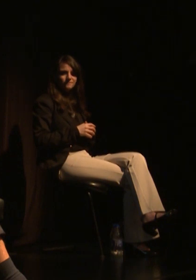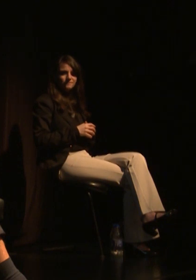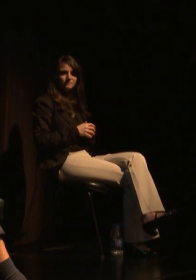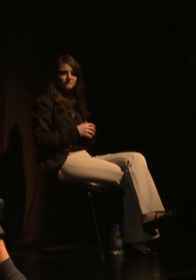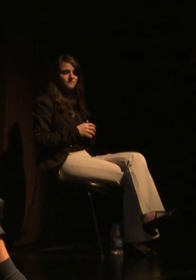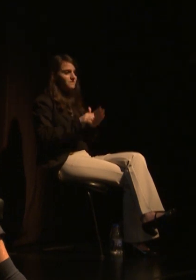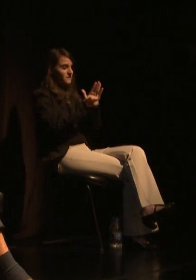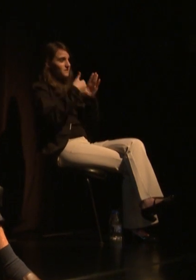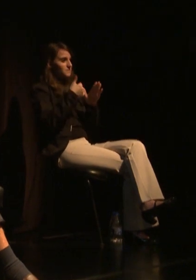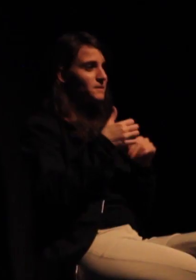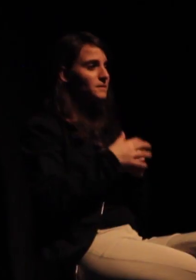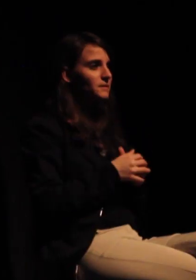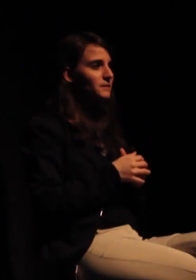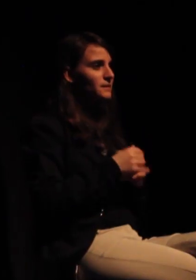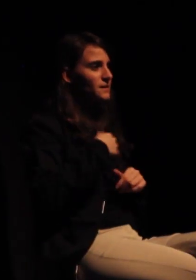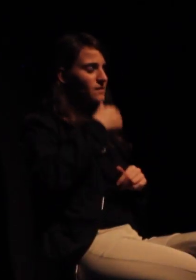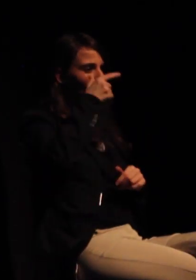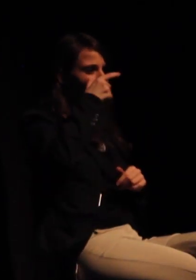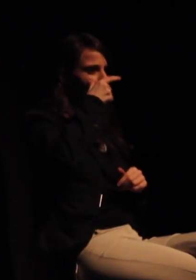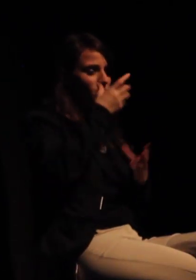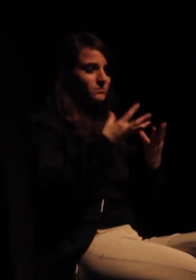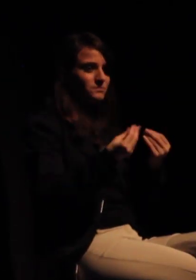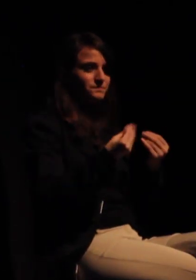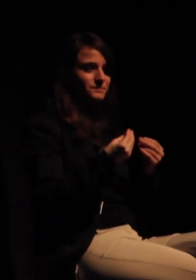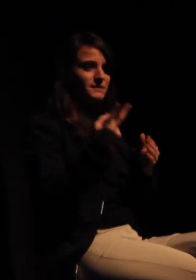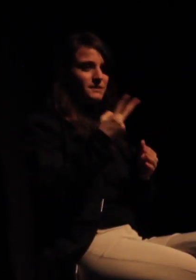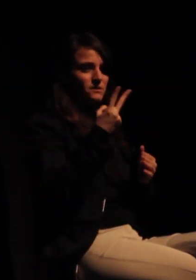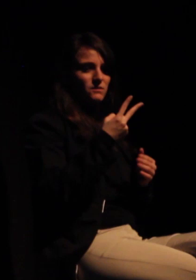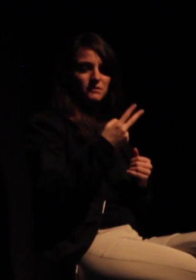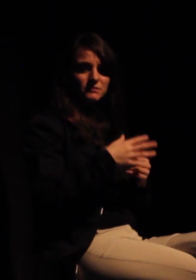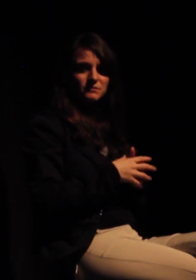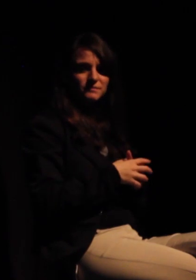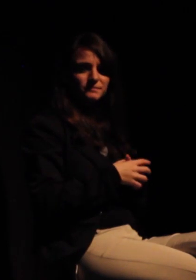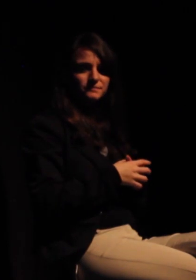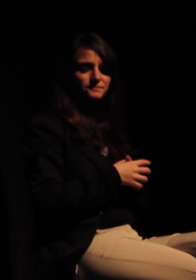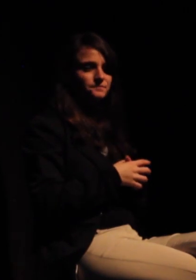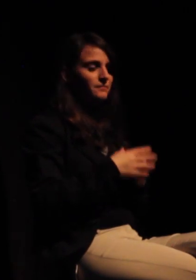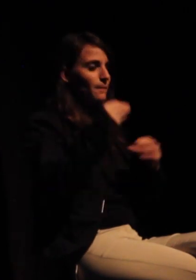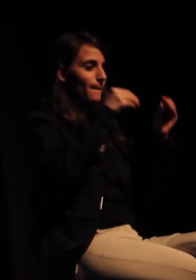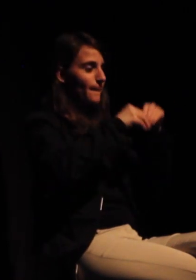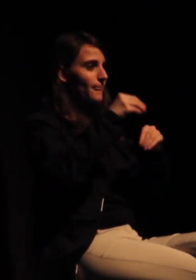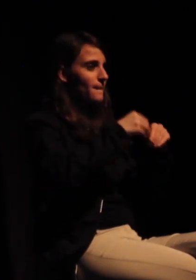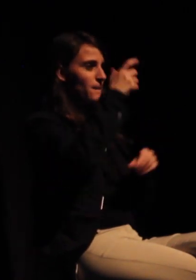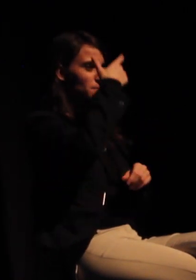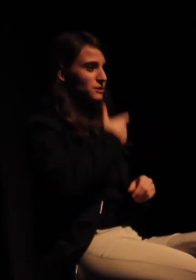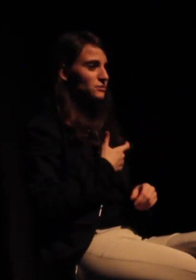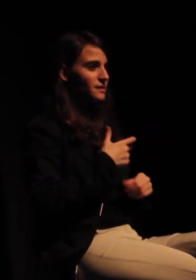Bom, em primeiro lugar, eu observo muito. Em segundo lugar, eu vou montando os